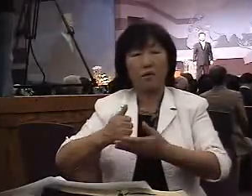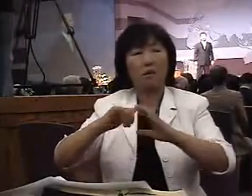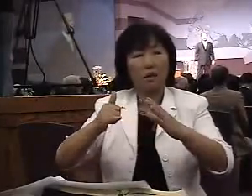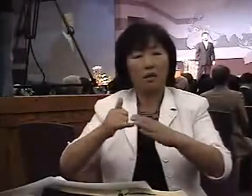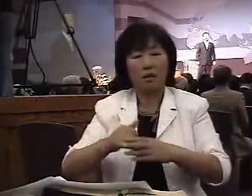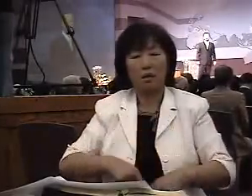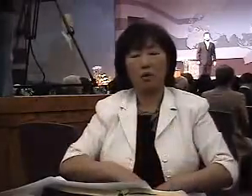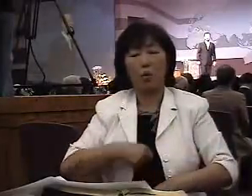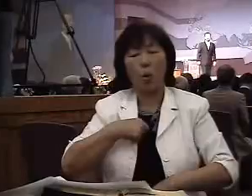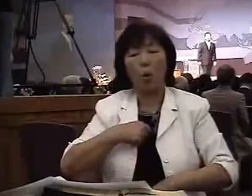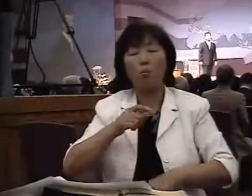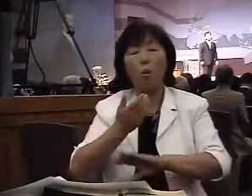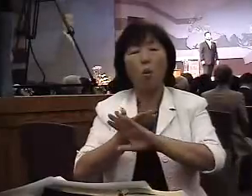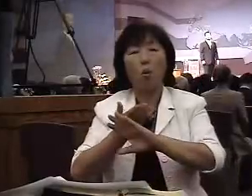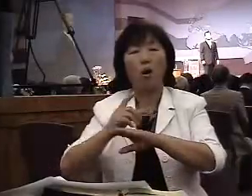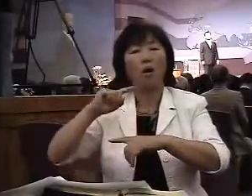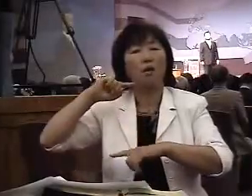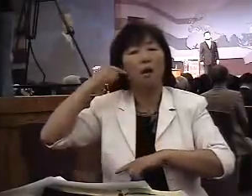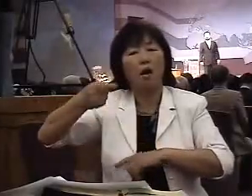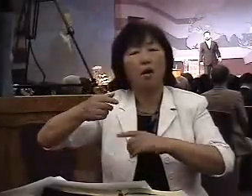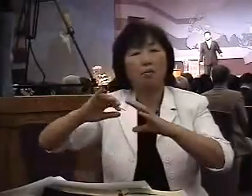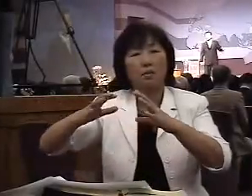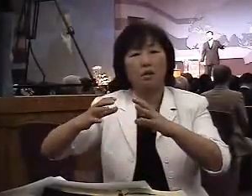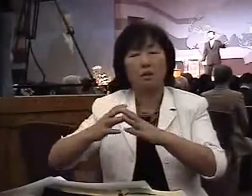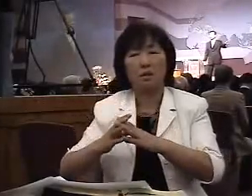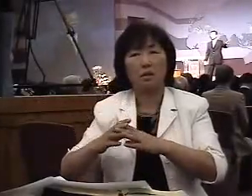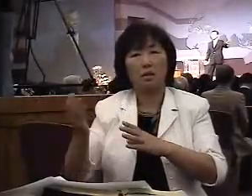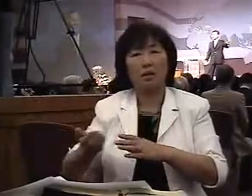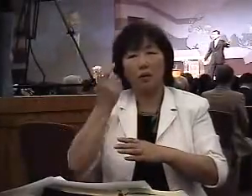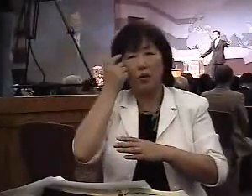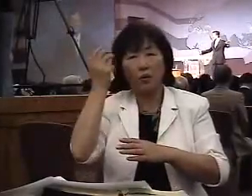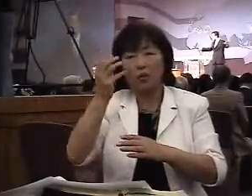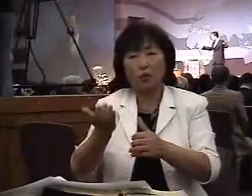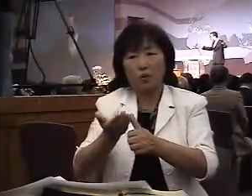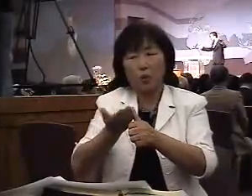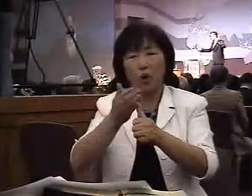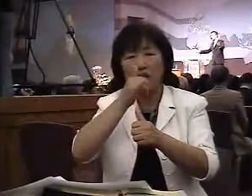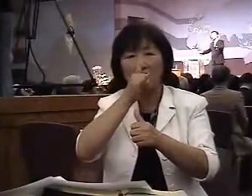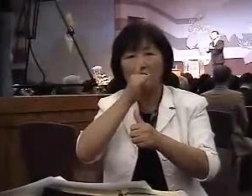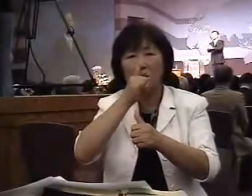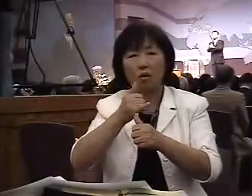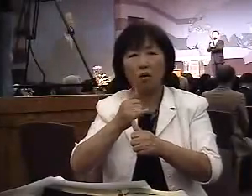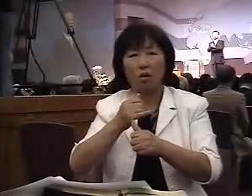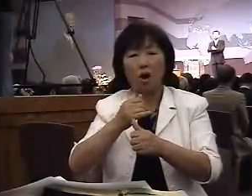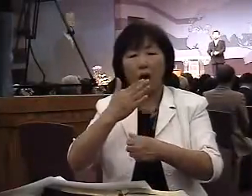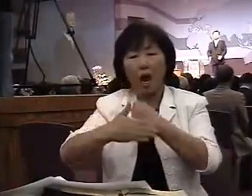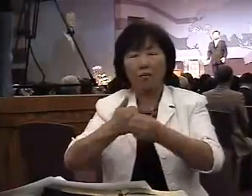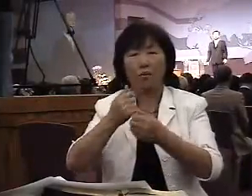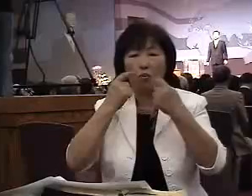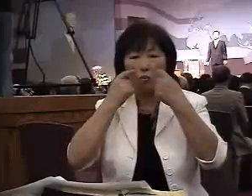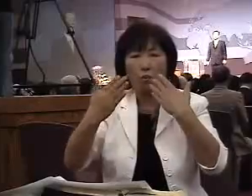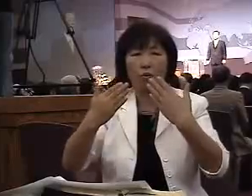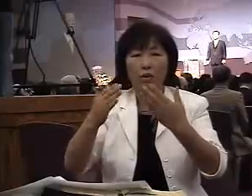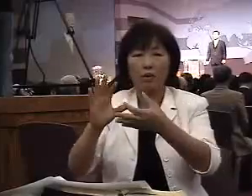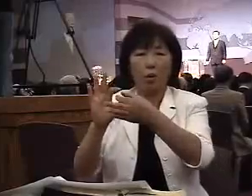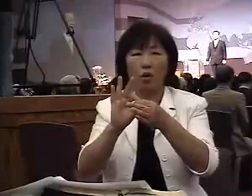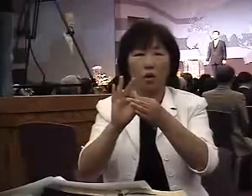하나님의 나라와 의가 다음 세대를 영적으로 키우는 데 있다고 하나님께서 분명히 연결시켜 말씀해 주시는데